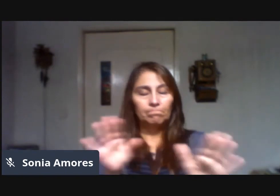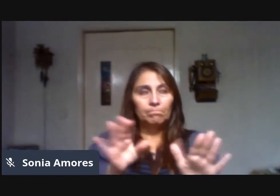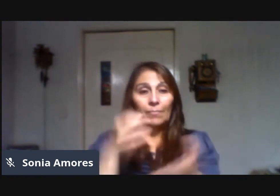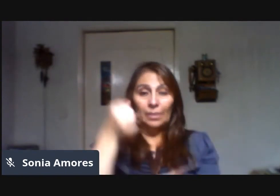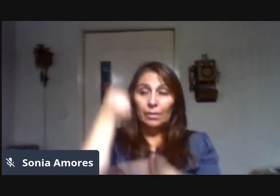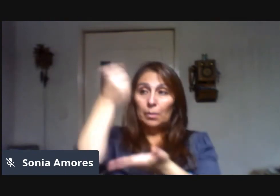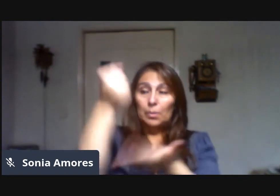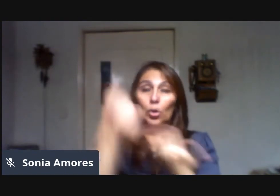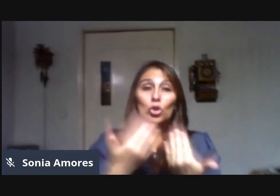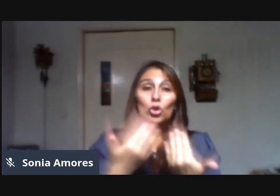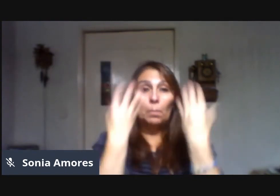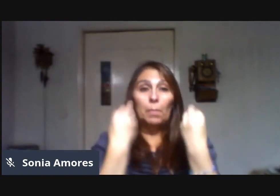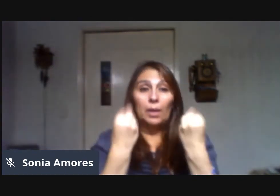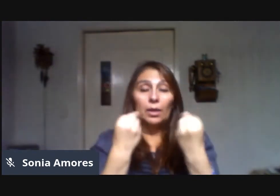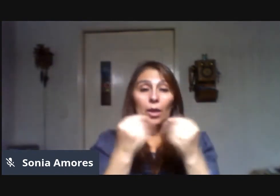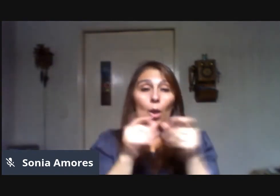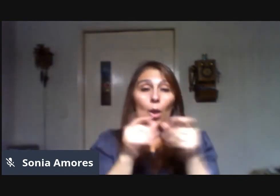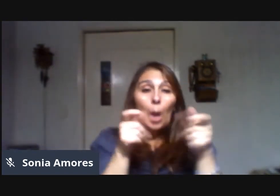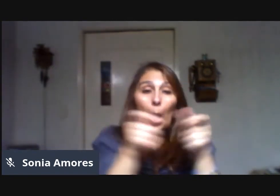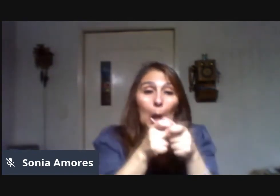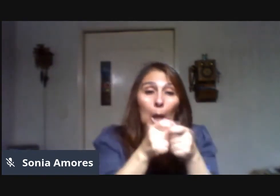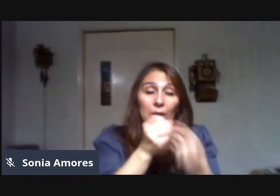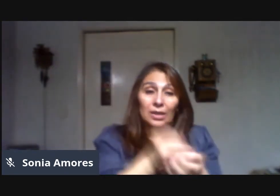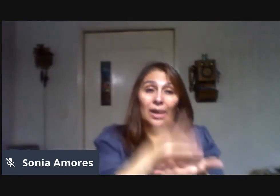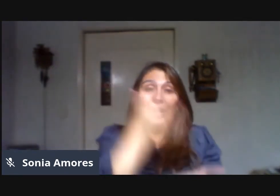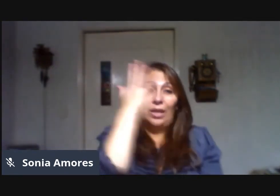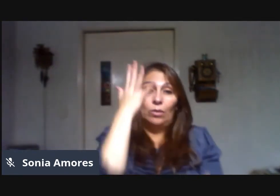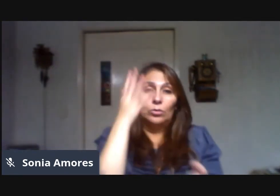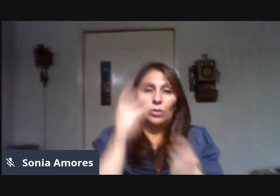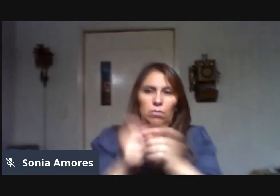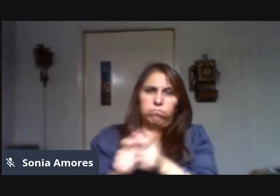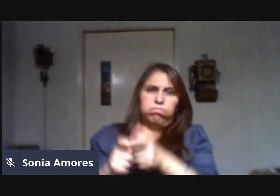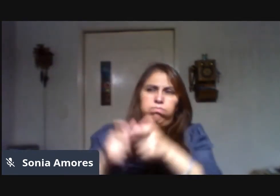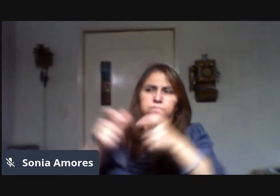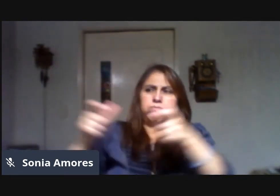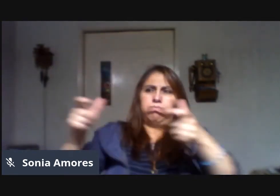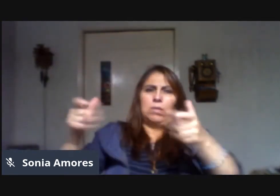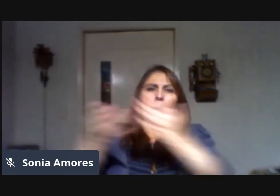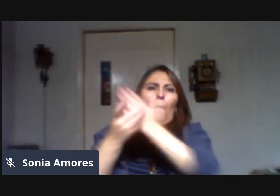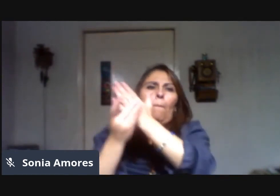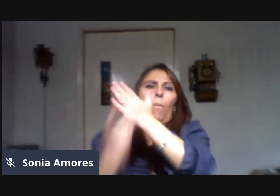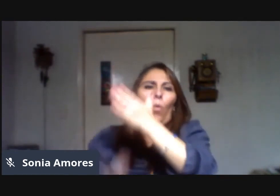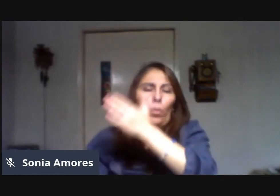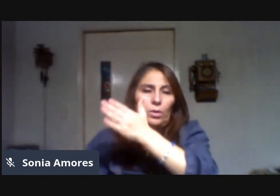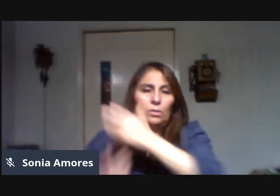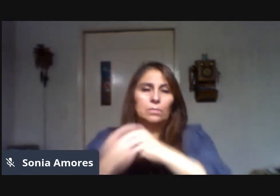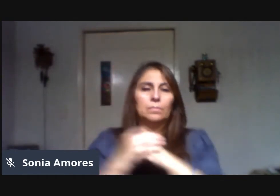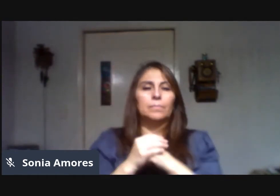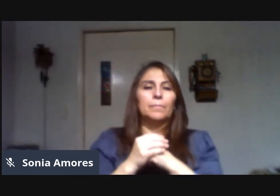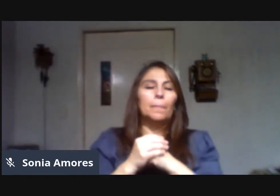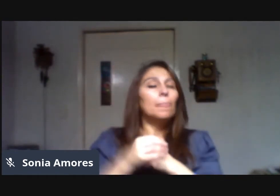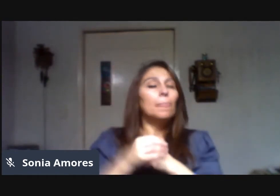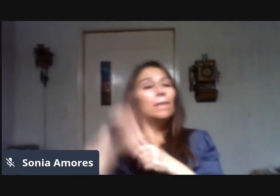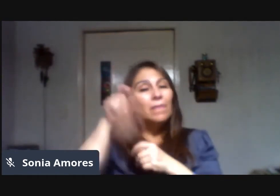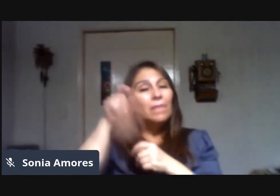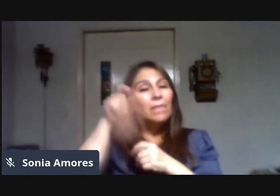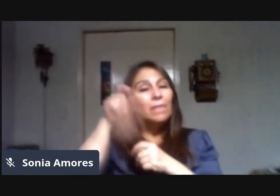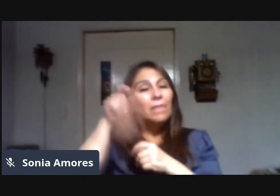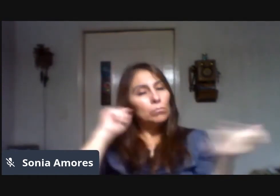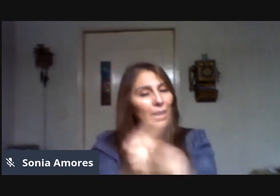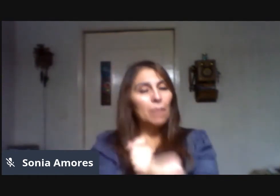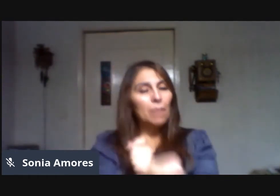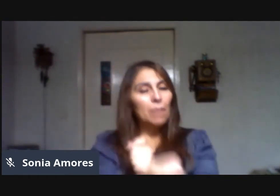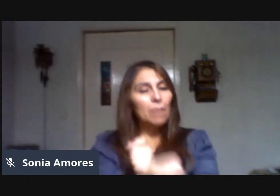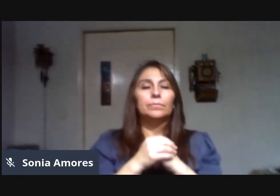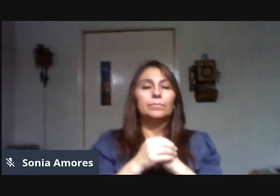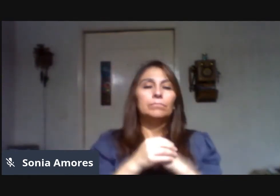unos pocos y para llevar pobreza para muchas y para muchos más. Entonces tenemos que cambiarlo. Y en ese sentido, se